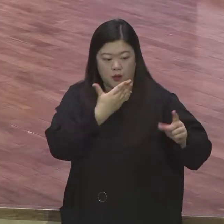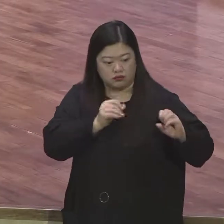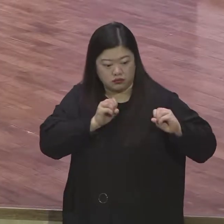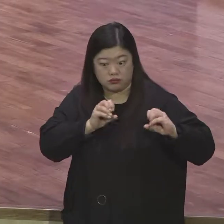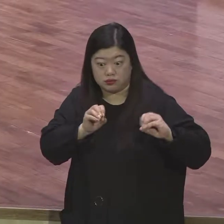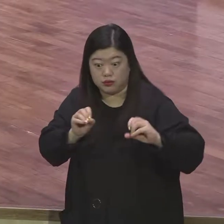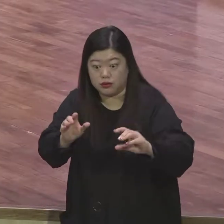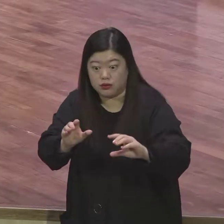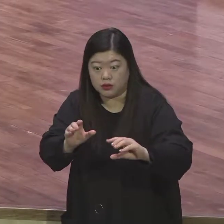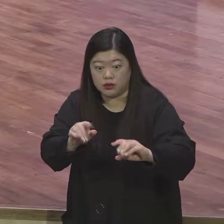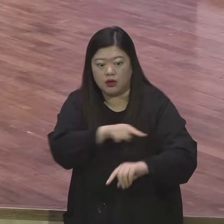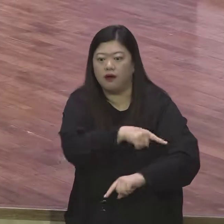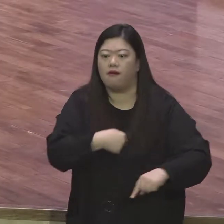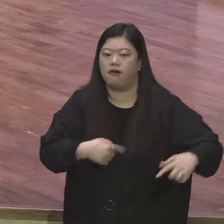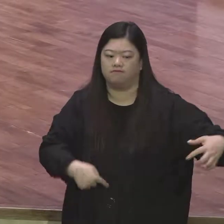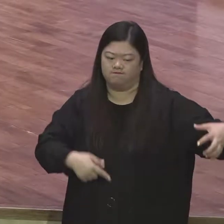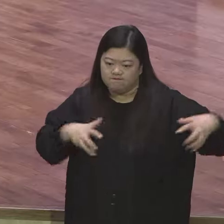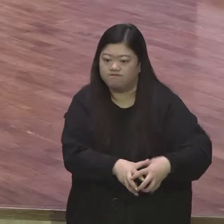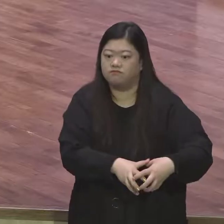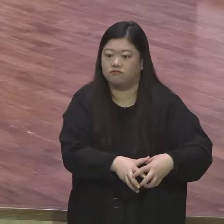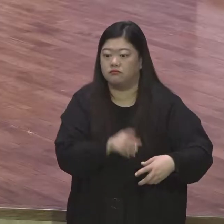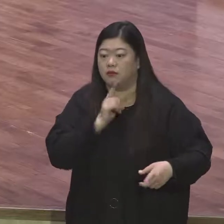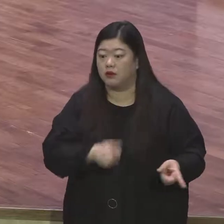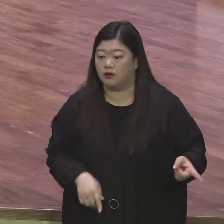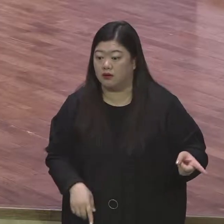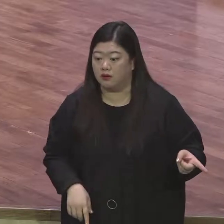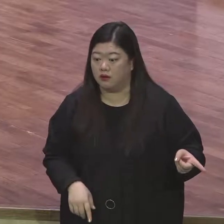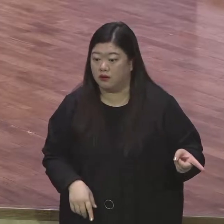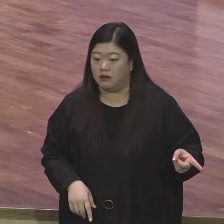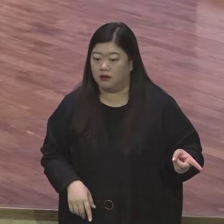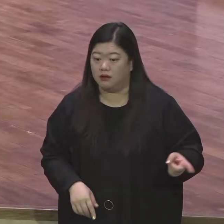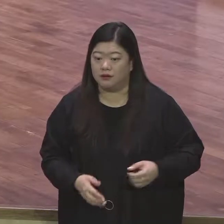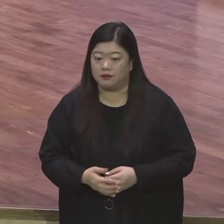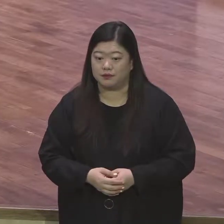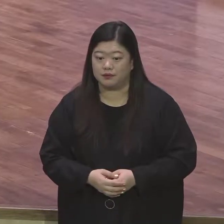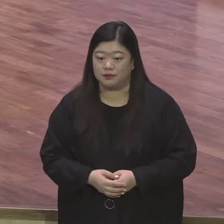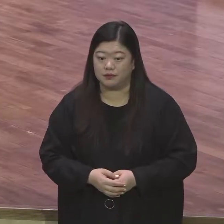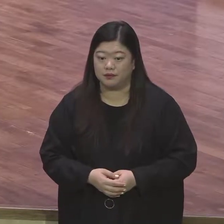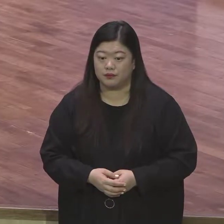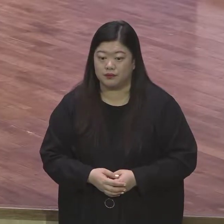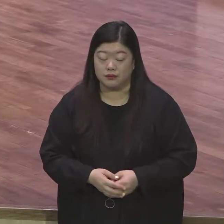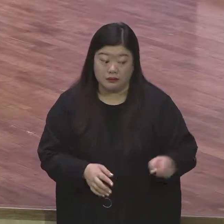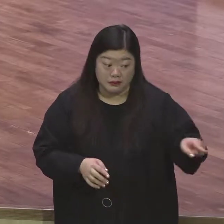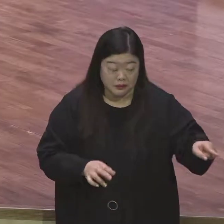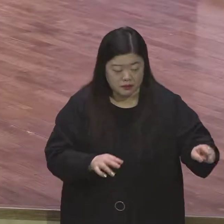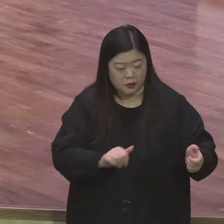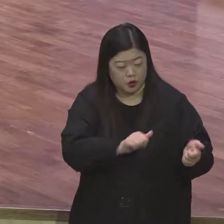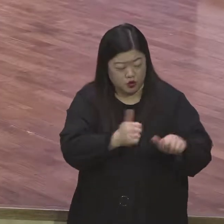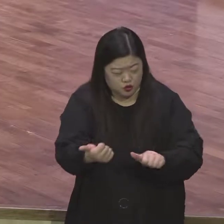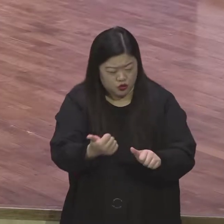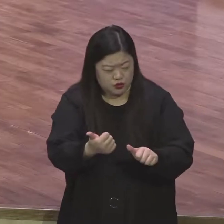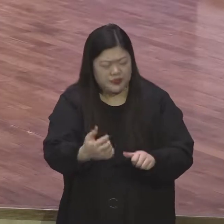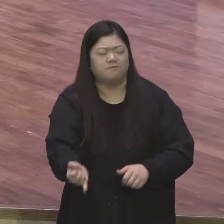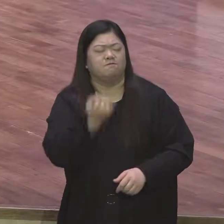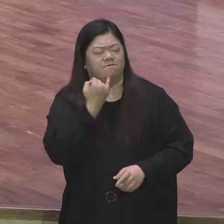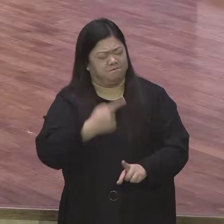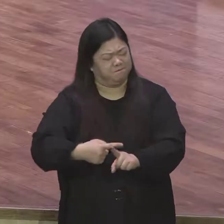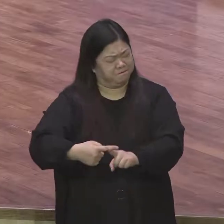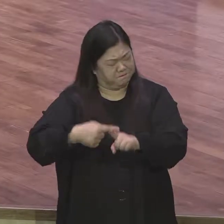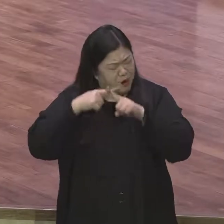그렇게 말하면서 그가 주어진 사역에 생명 건 헌신했다고 강조를 하고 있어요.